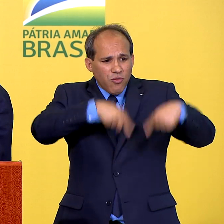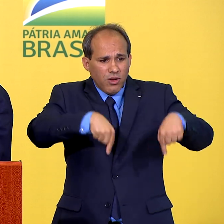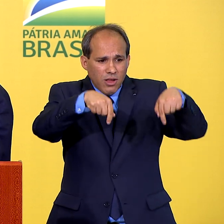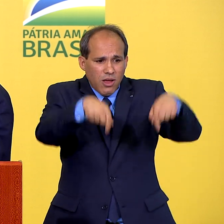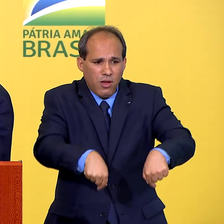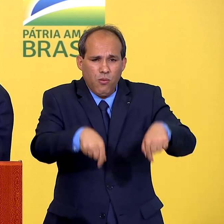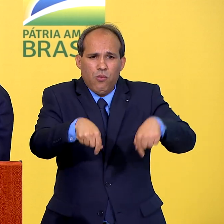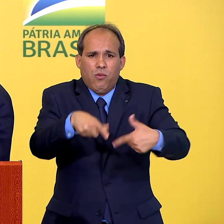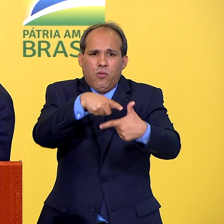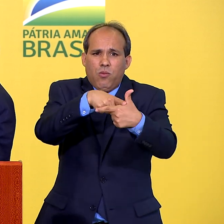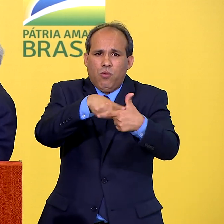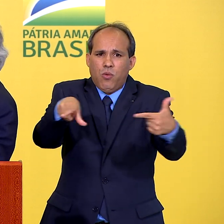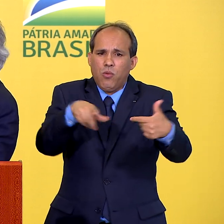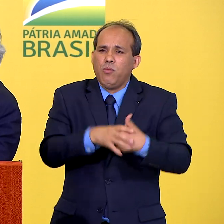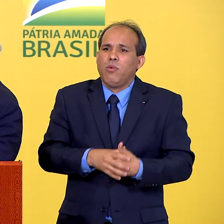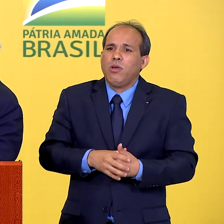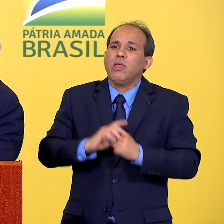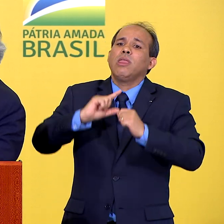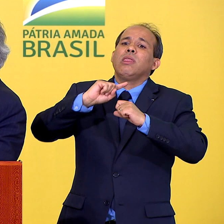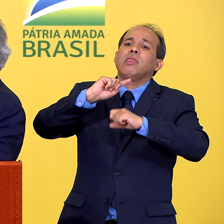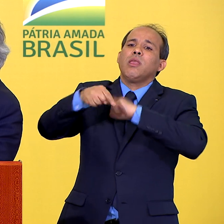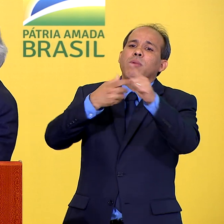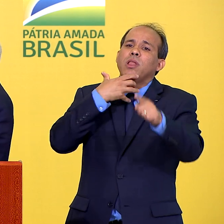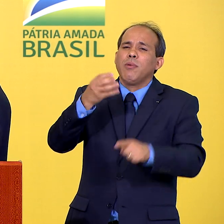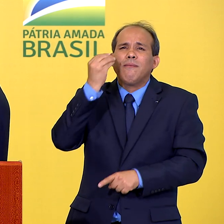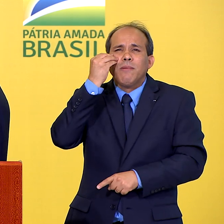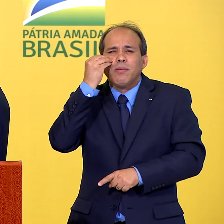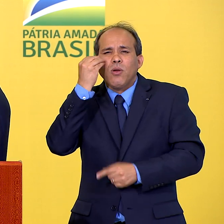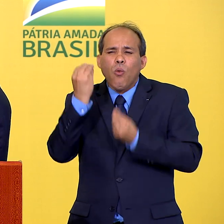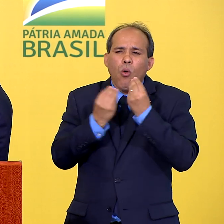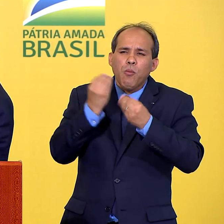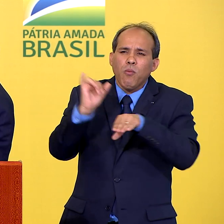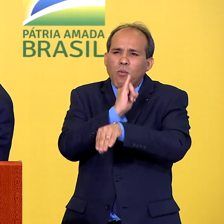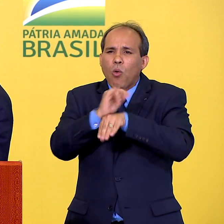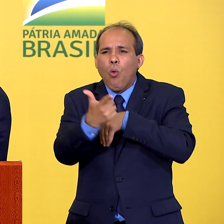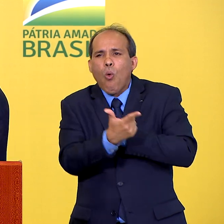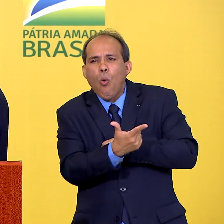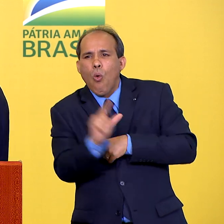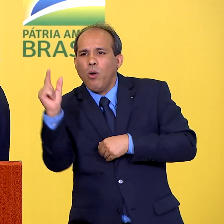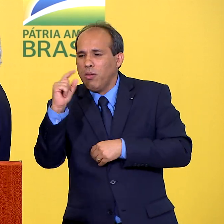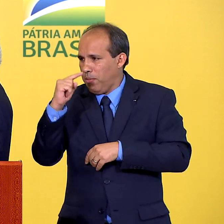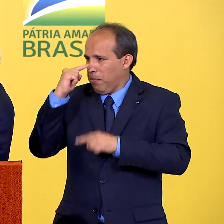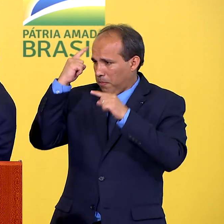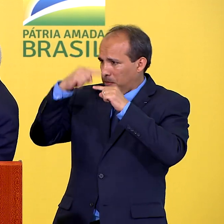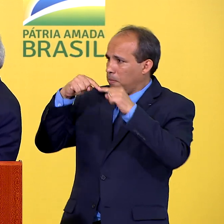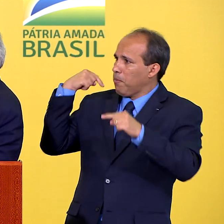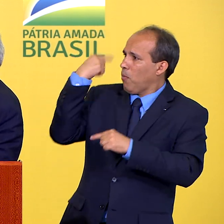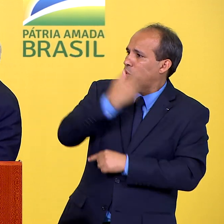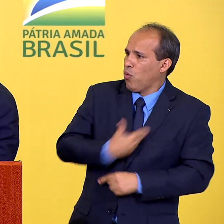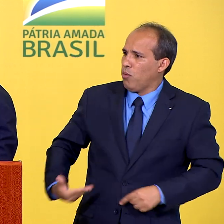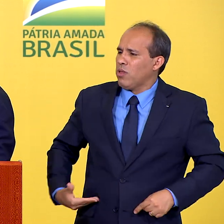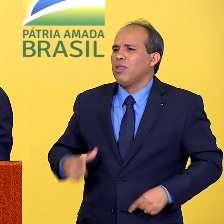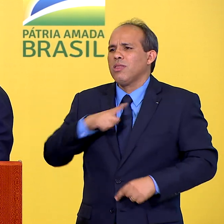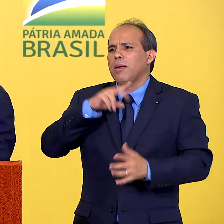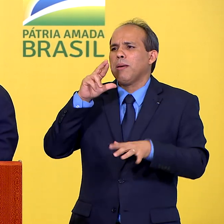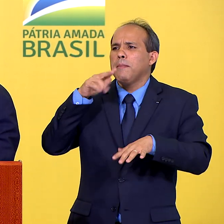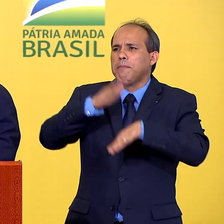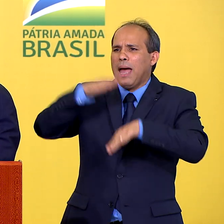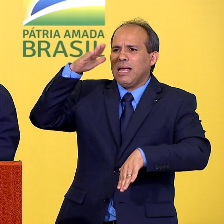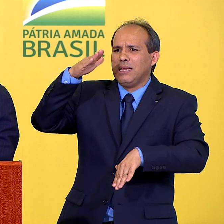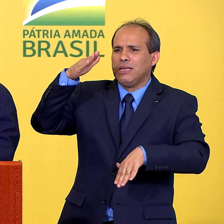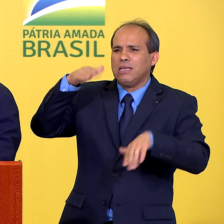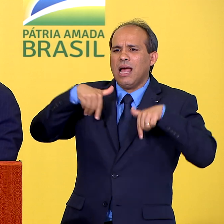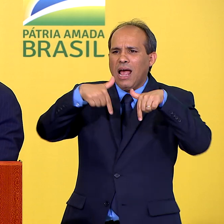o problema. Em dezembro, nós vamos ter já outra solução, já vamos estar pensando no próximo governo, presidente, já vamos ter melhores medidas ainda lá na